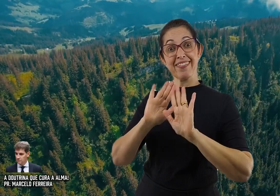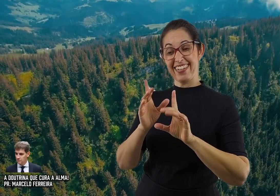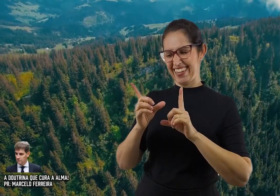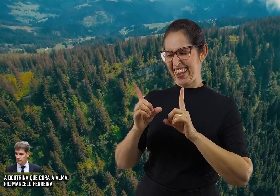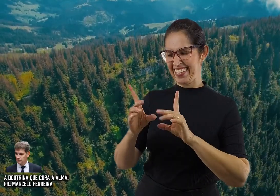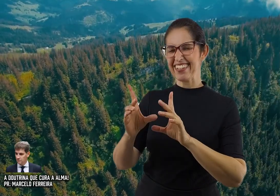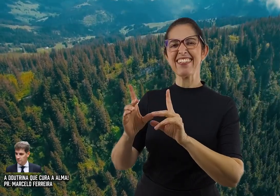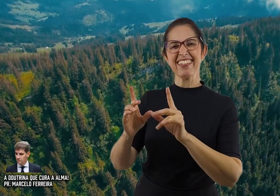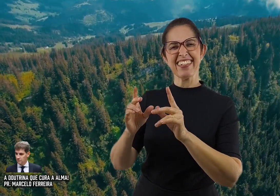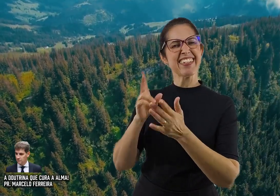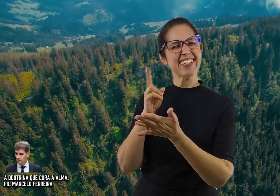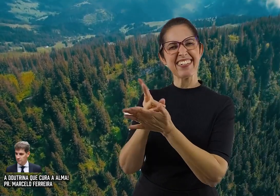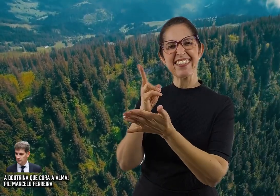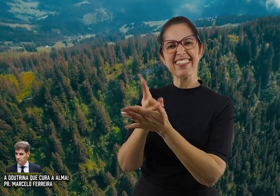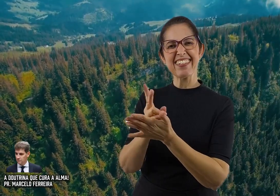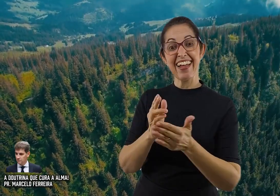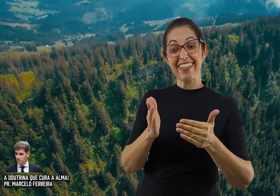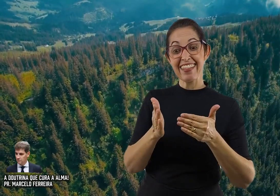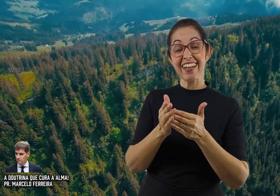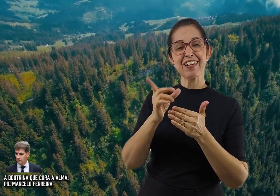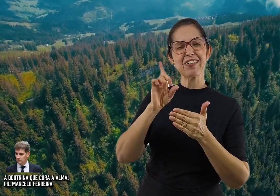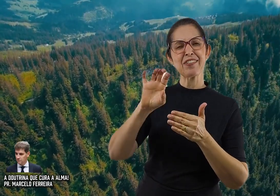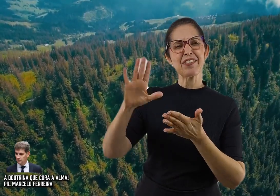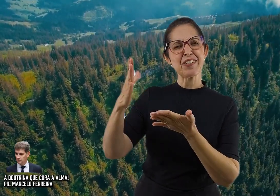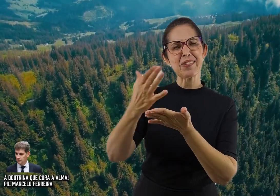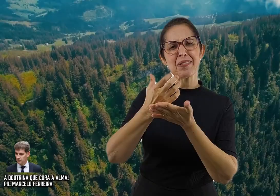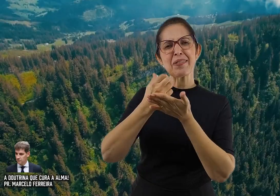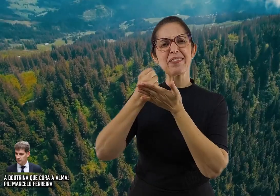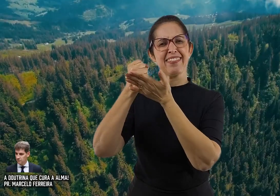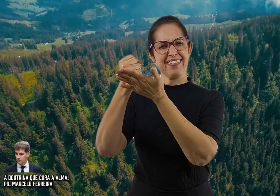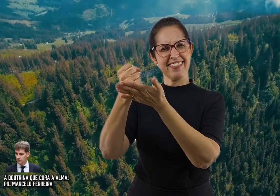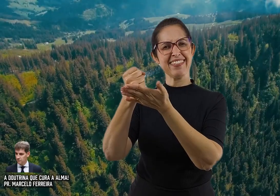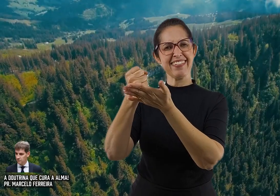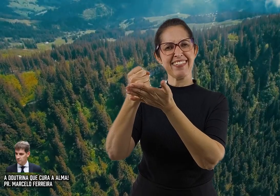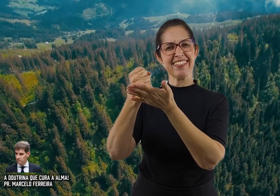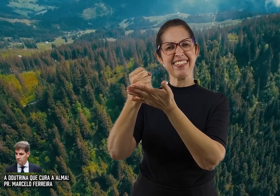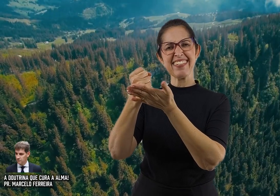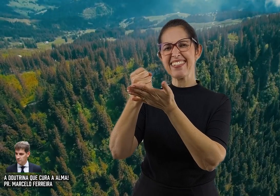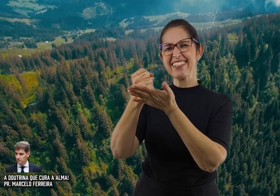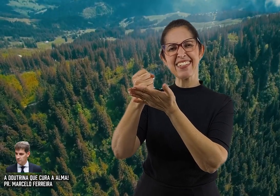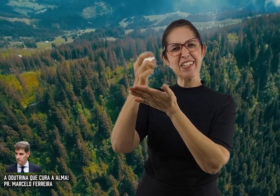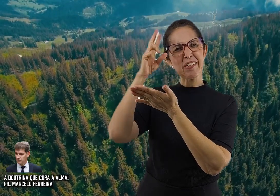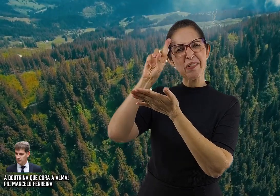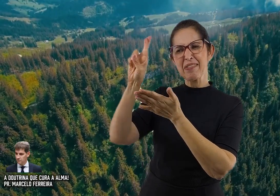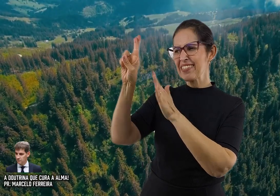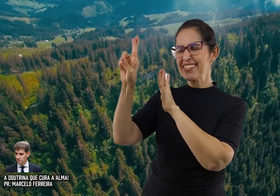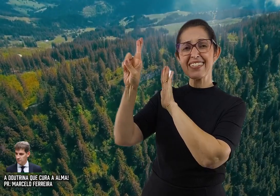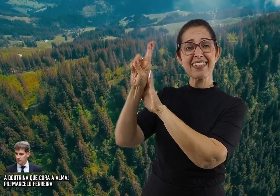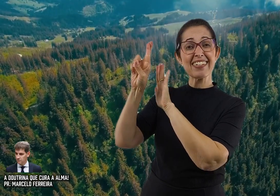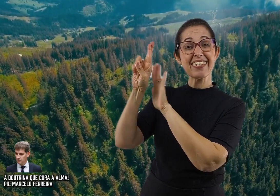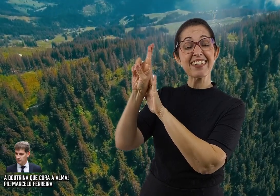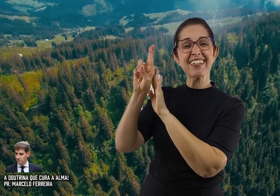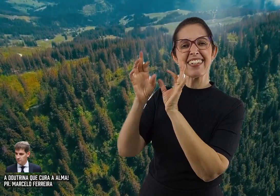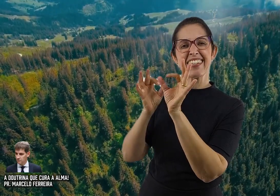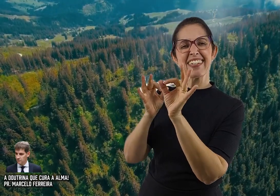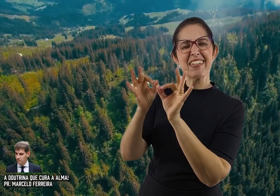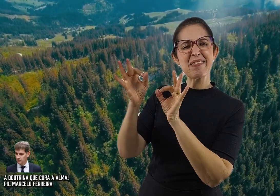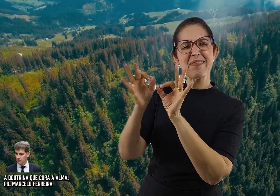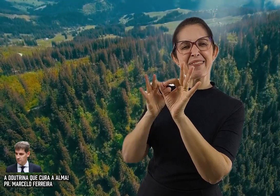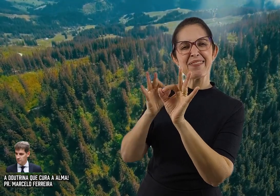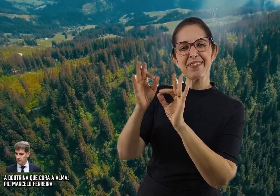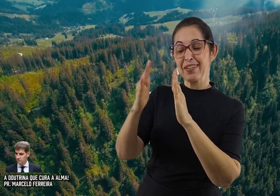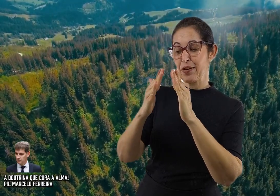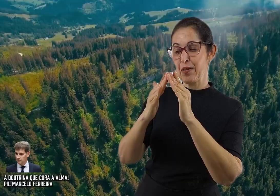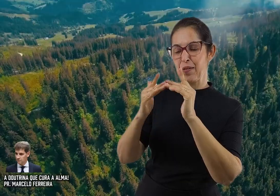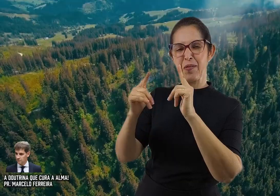igreja até o dia do seu arrebatamento. O Senhor, como sábio arquiteto, ele botou uma igreja, ele arquitetou a